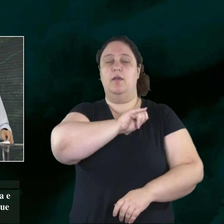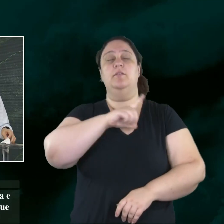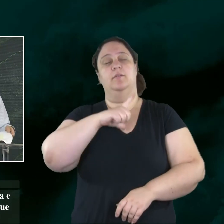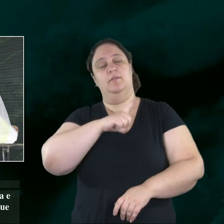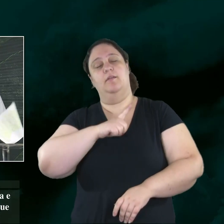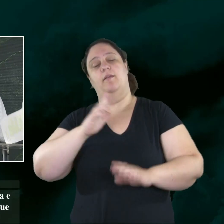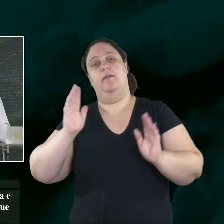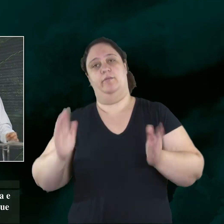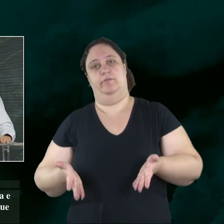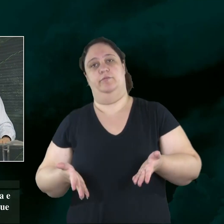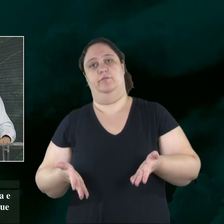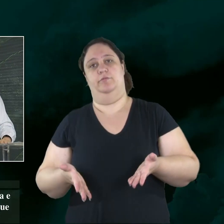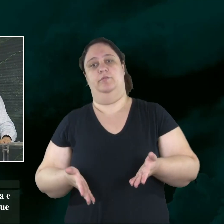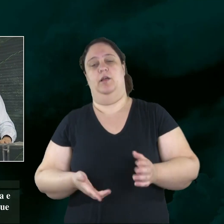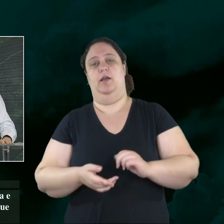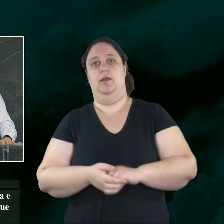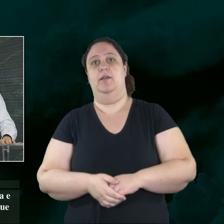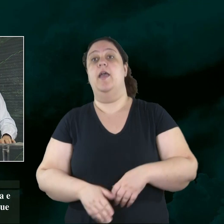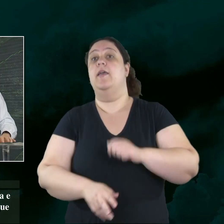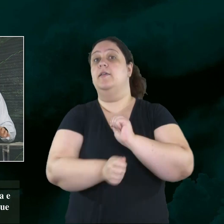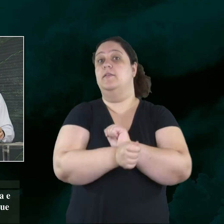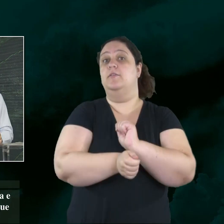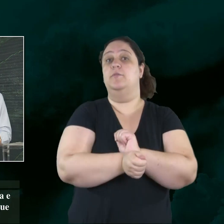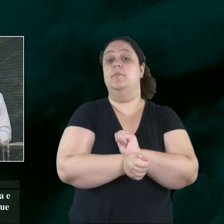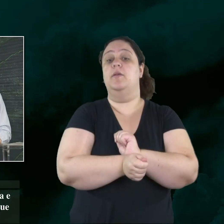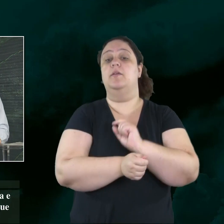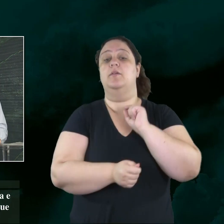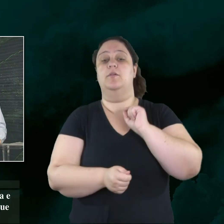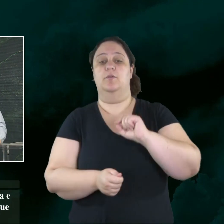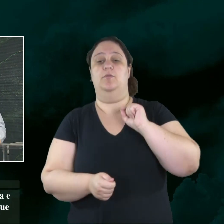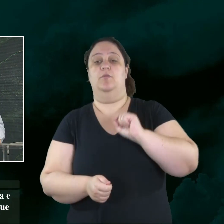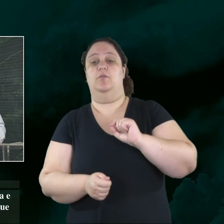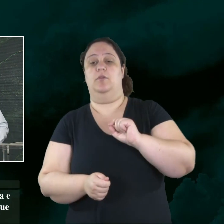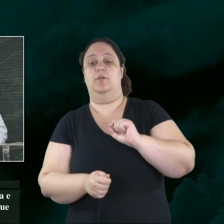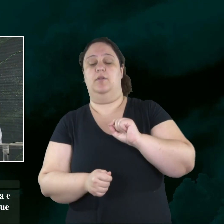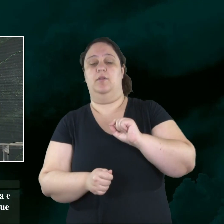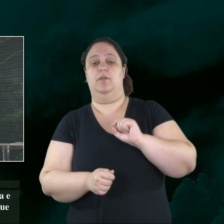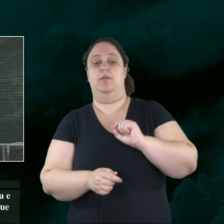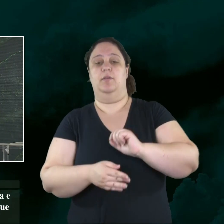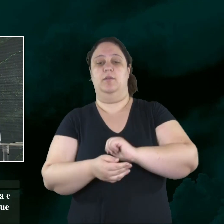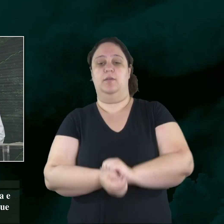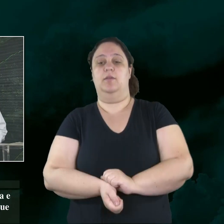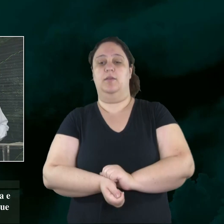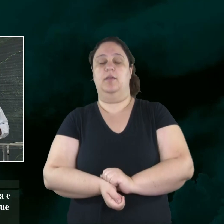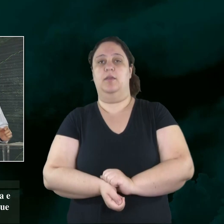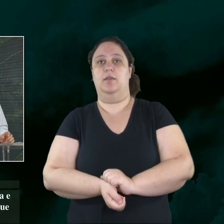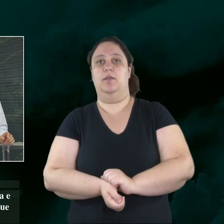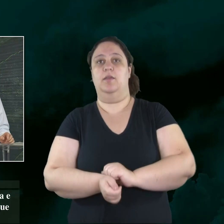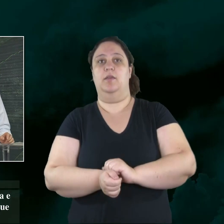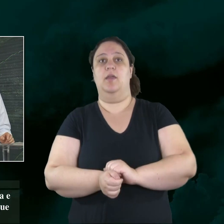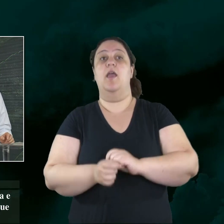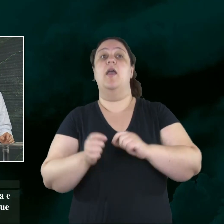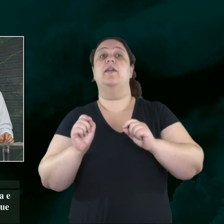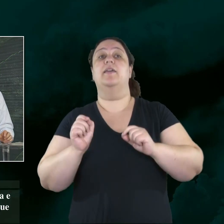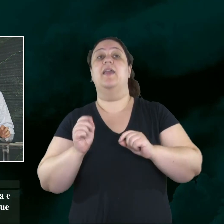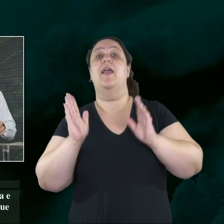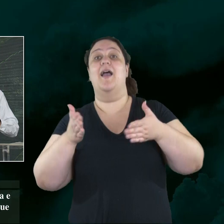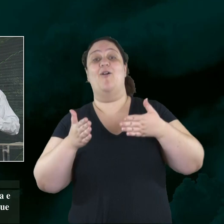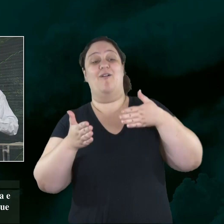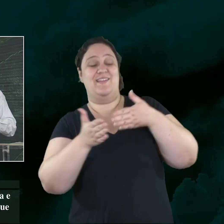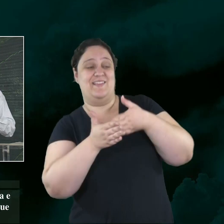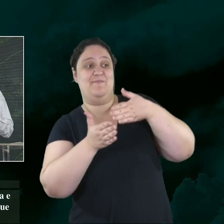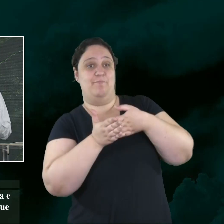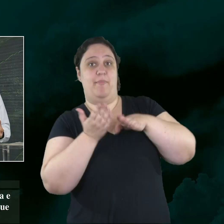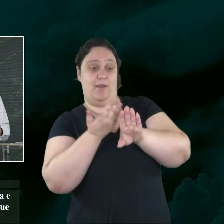e aguarda somente que seja afastado aquele que agora o detém. Então tem